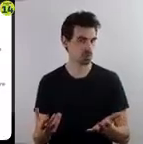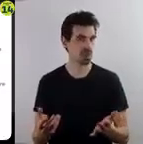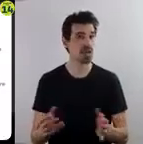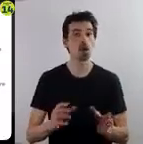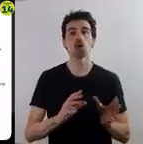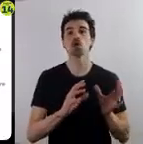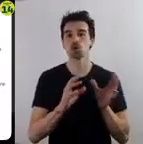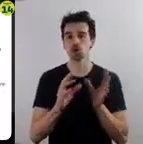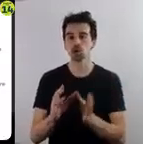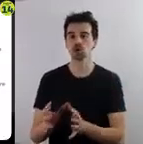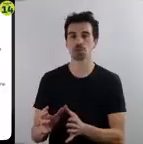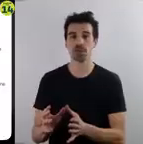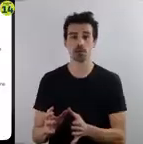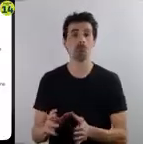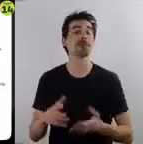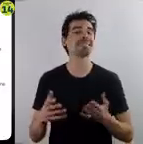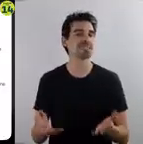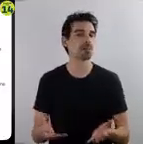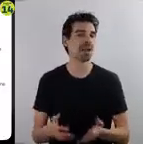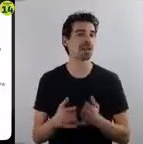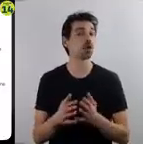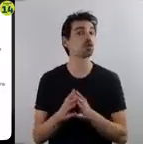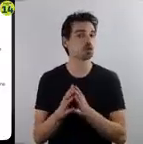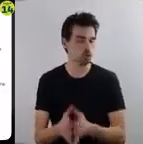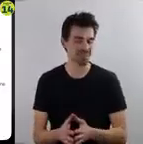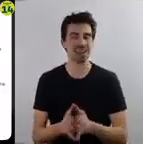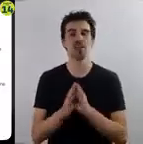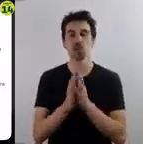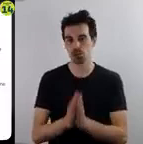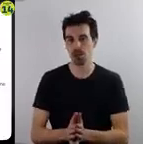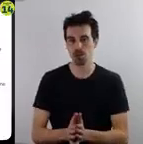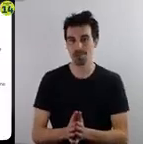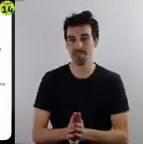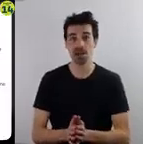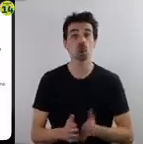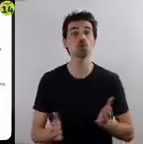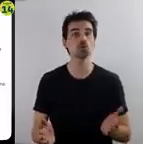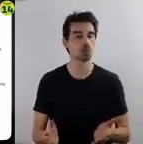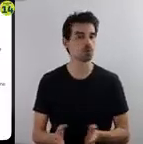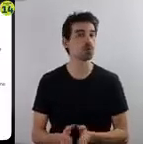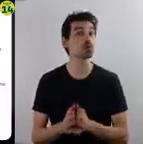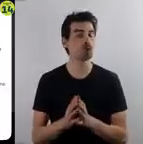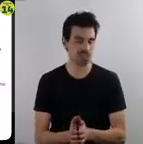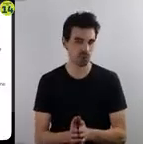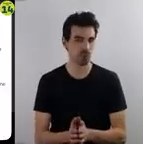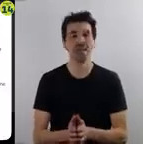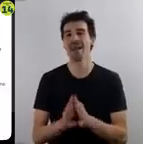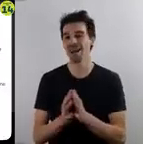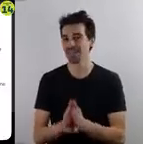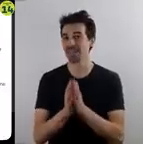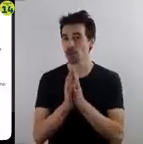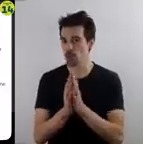neurones sensoriels jusqu'au centre nerveux, passant par la corne dorsale de la moelle épinière où se produit une